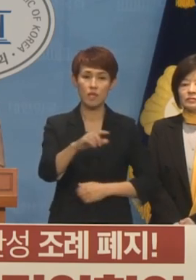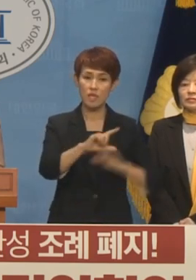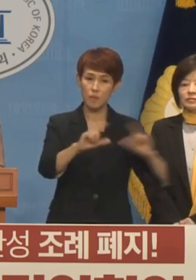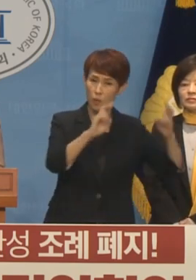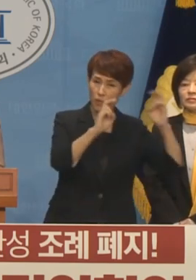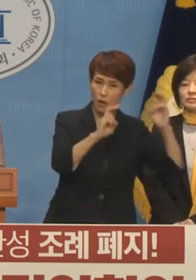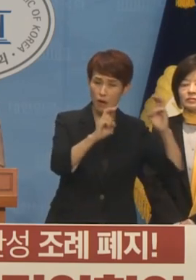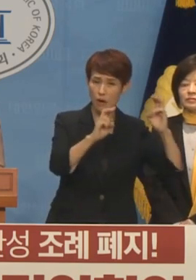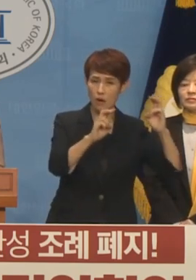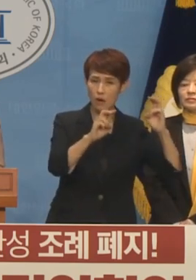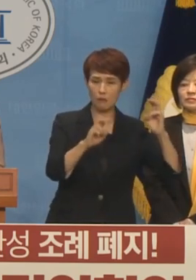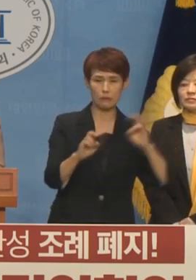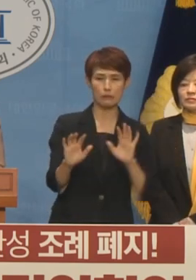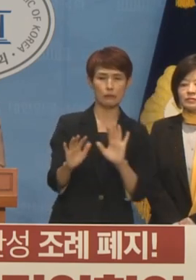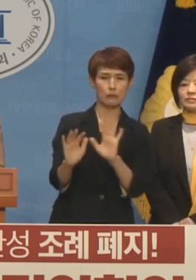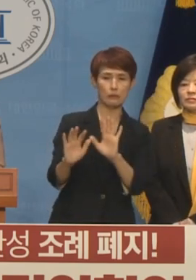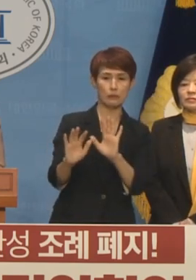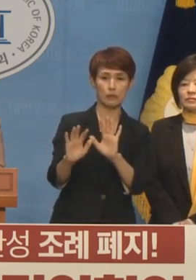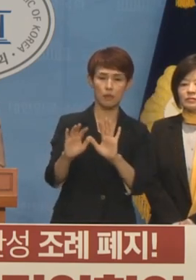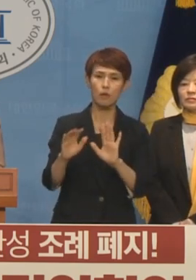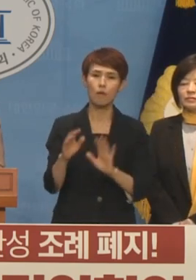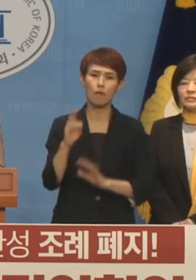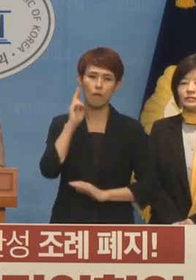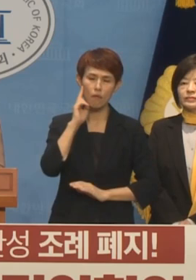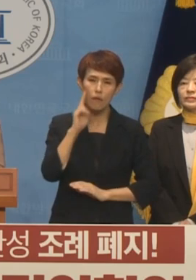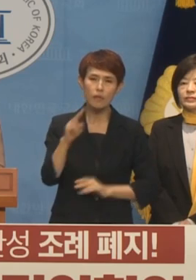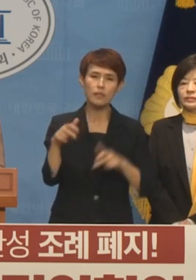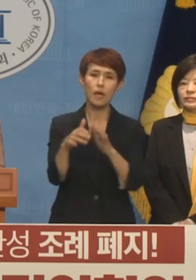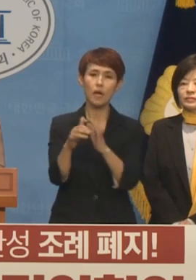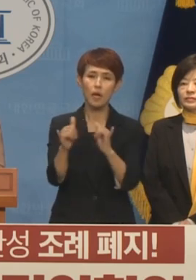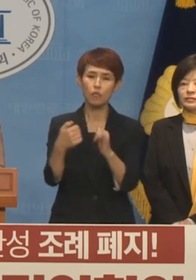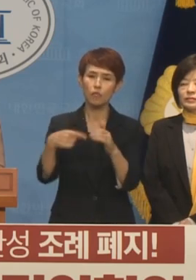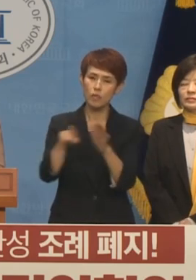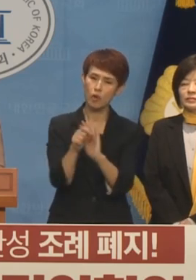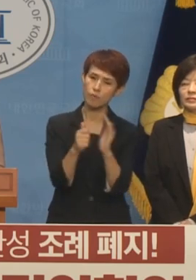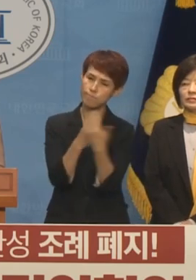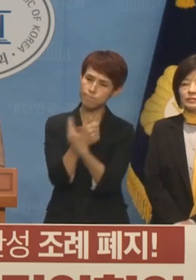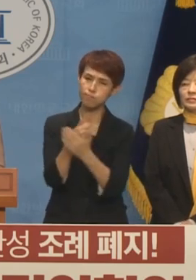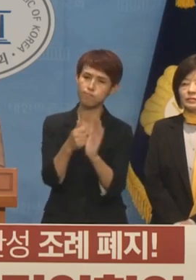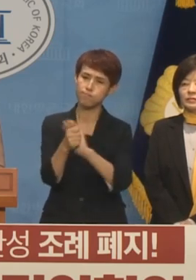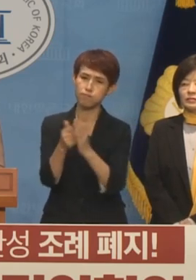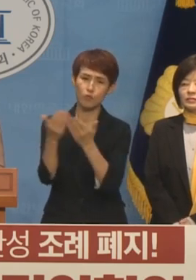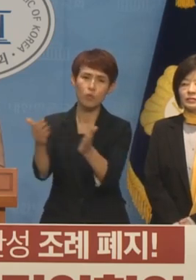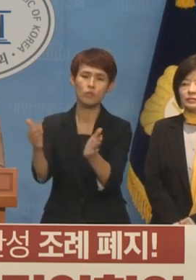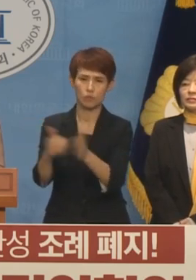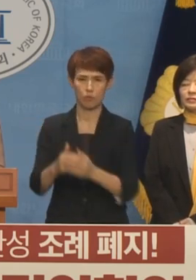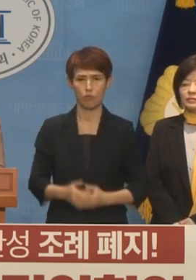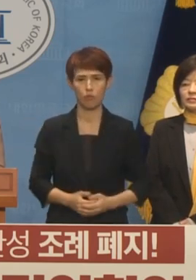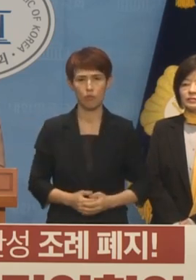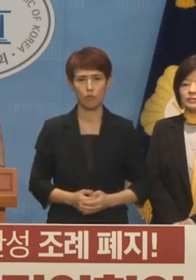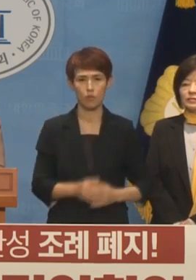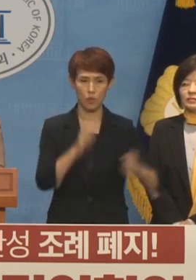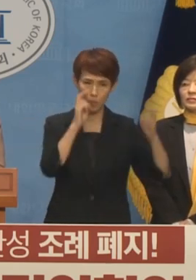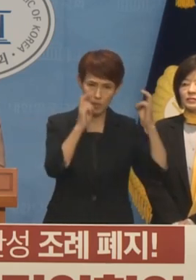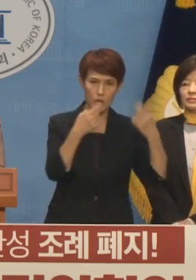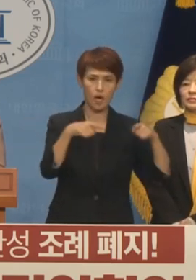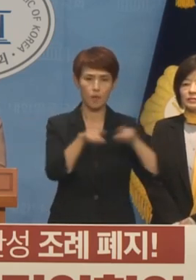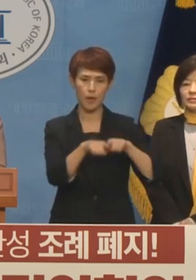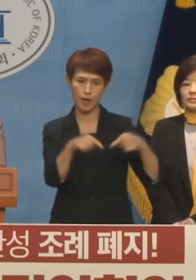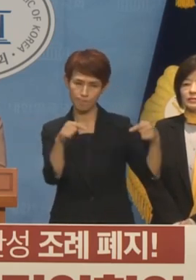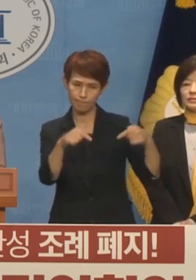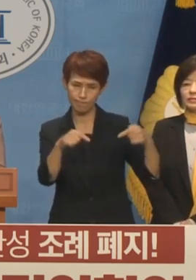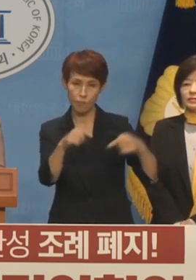중증 이용자에 대한 돌봄 서비스까지 정말 헌신적으로 제공을 해왔고 또 민간과의 협력적 관계를